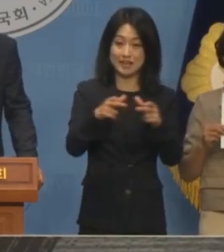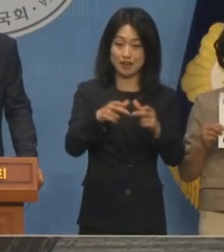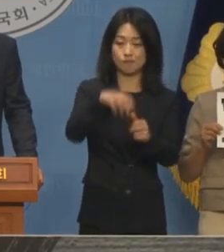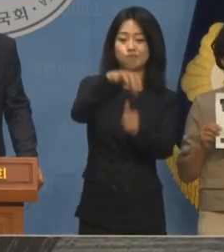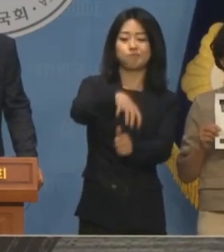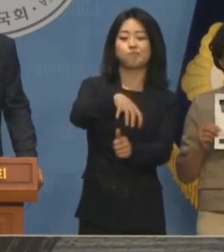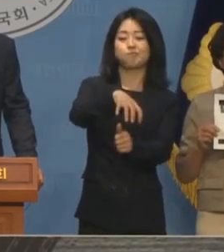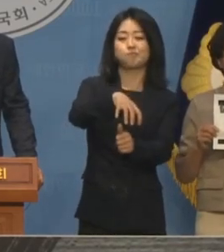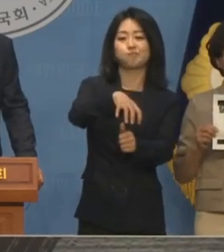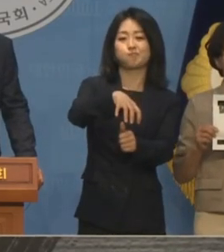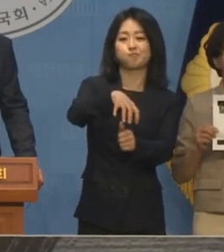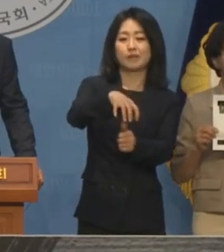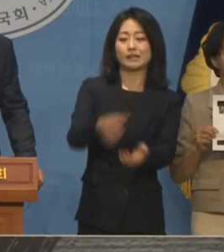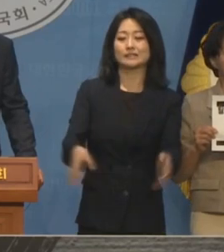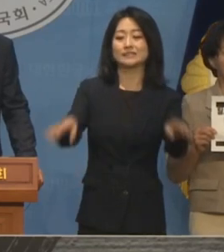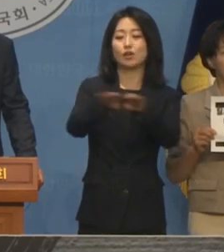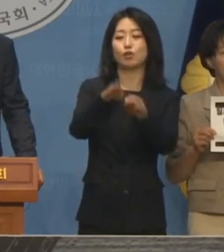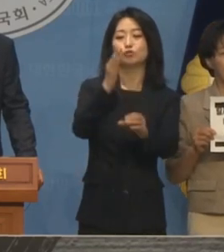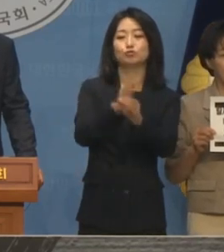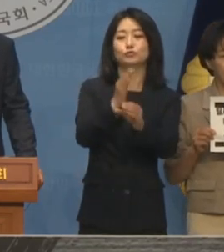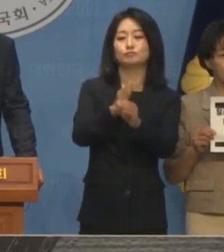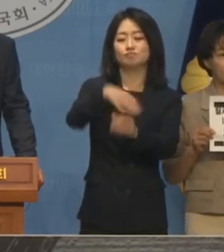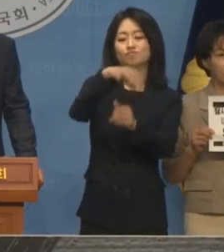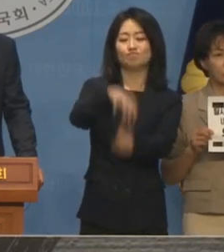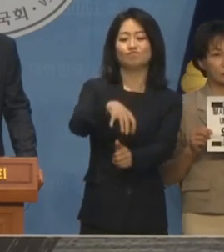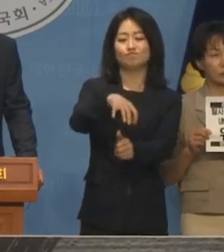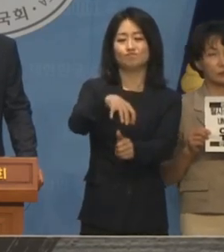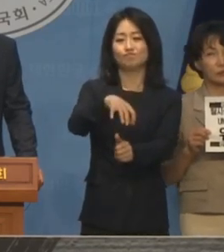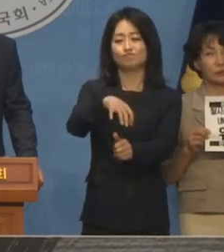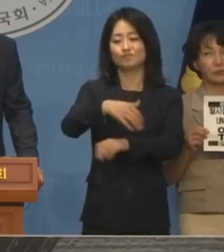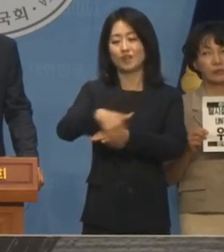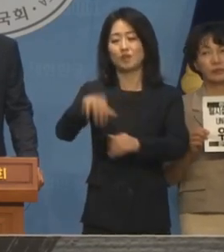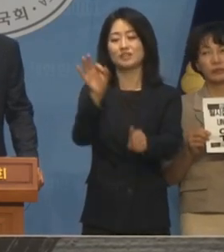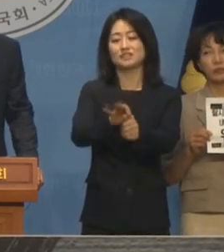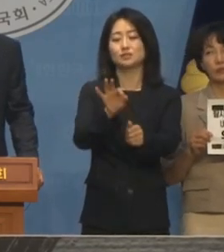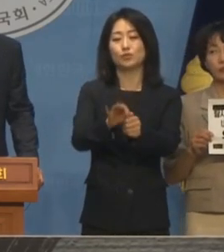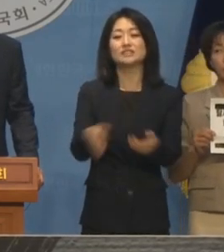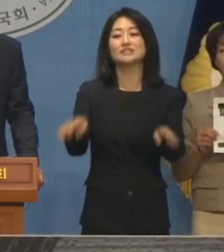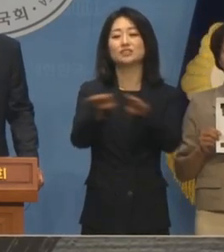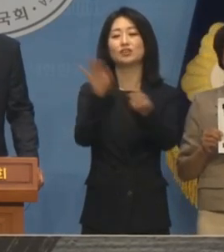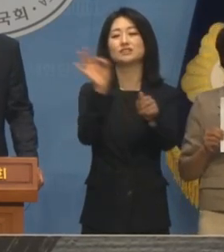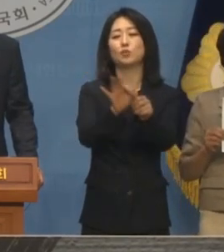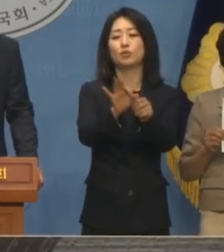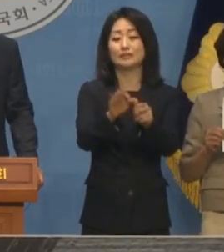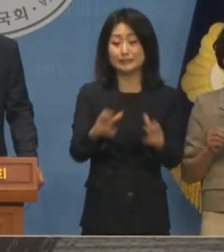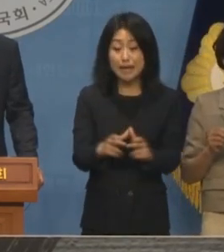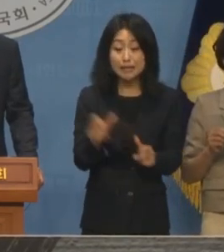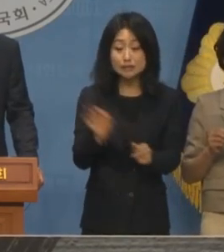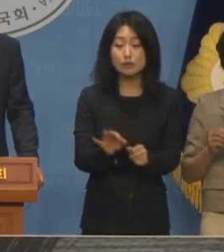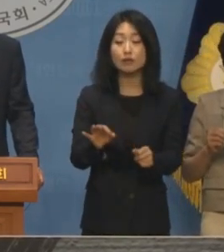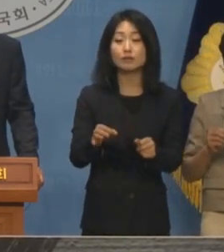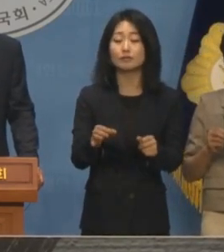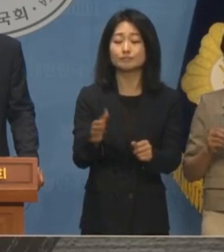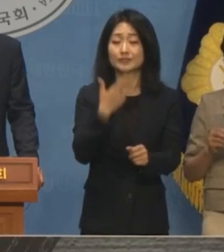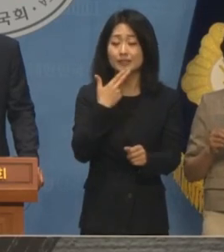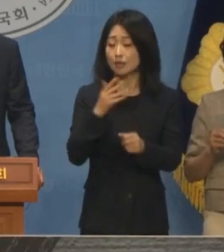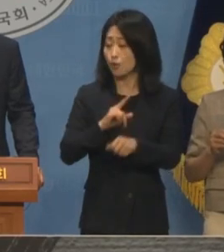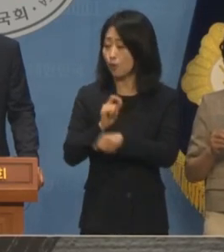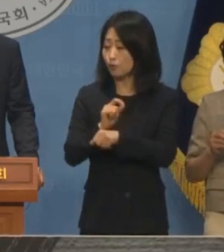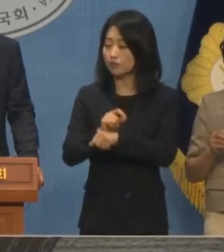지금까지 이어왔고 그것에서 탈피하지 못하고 있는 이 현실이 개탄스럽고 그것을 외면하고 있는